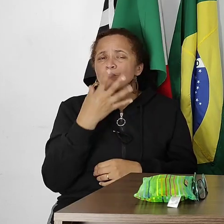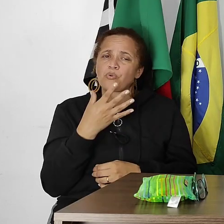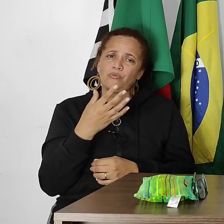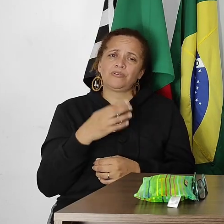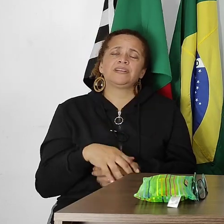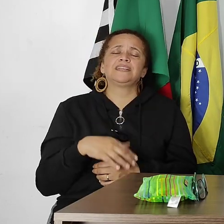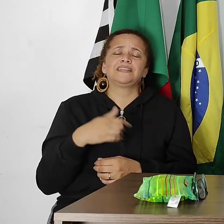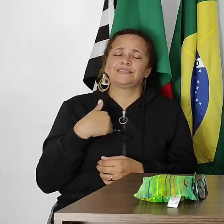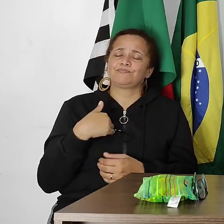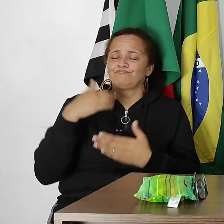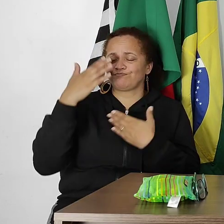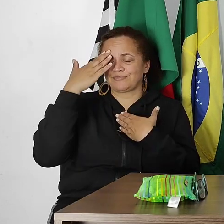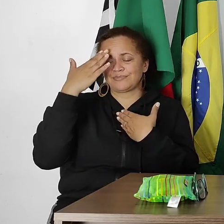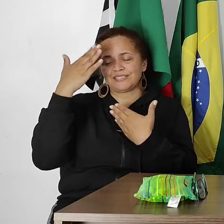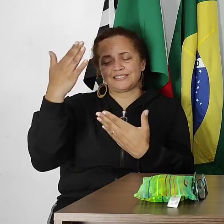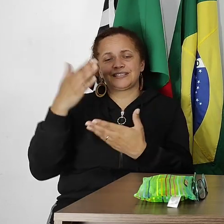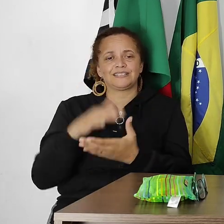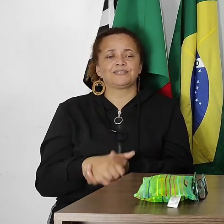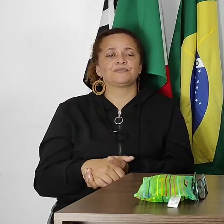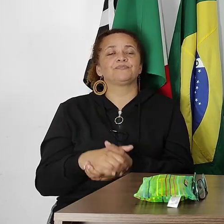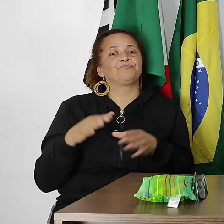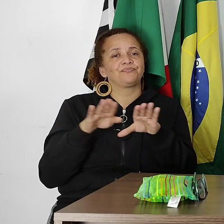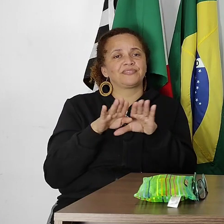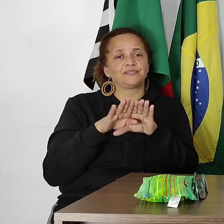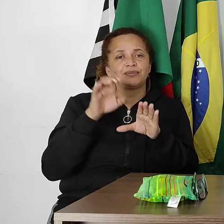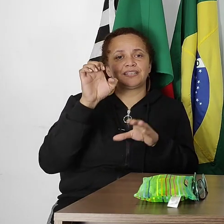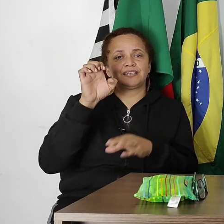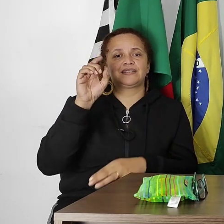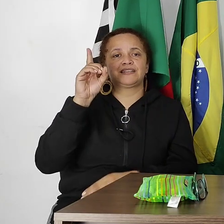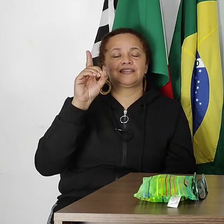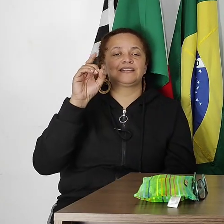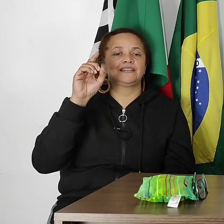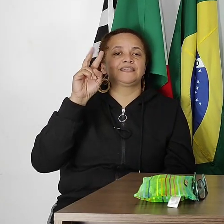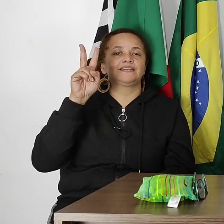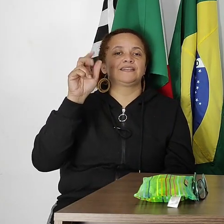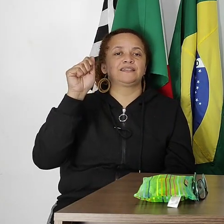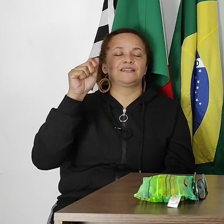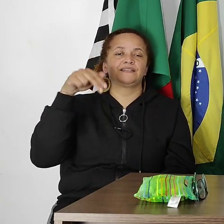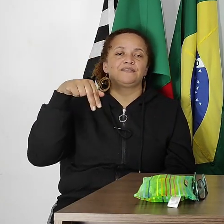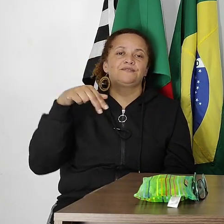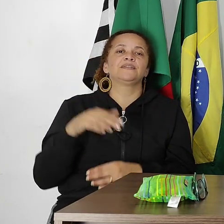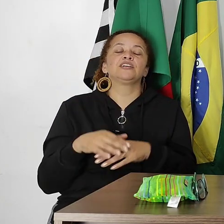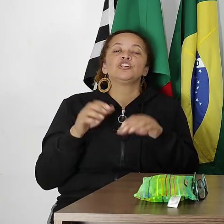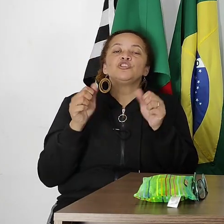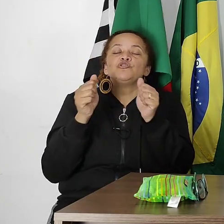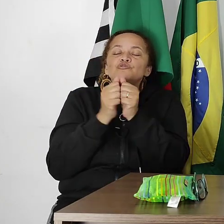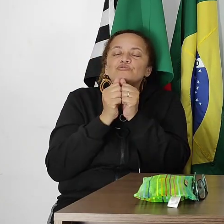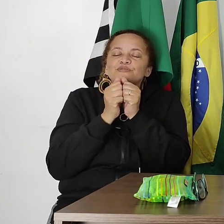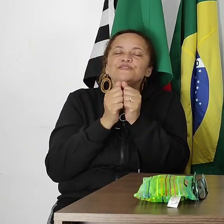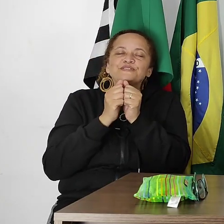agradecer ao nosso pastor. E o irmão Edivan e a irmã Marli também